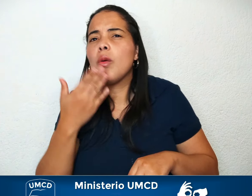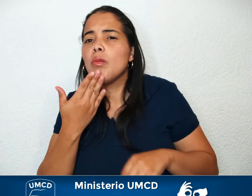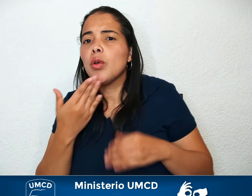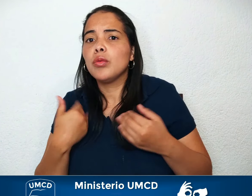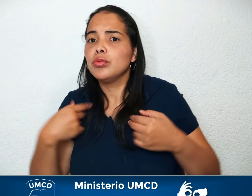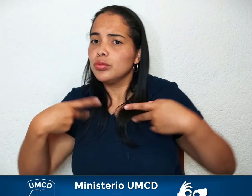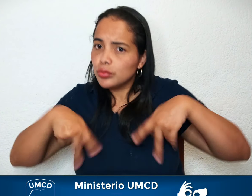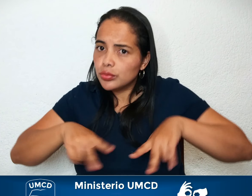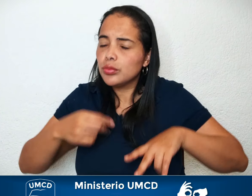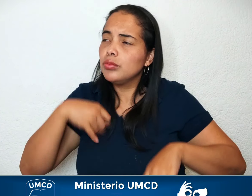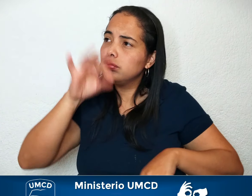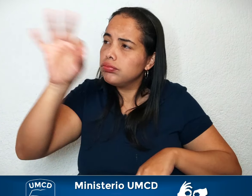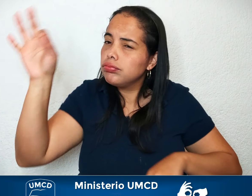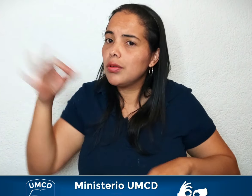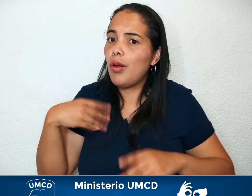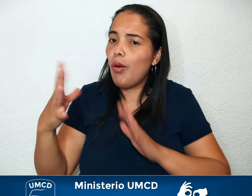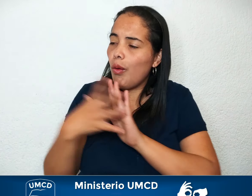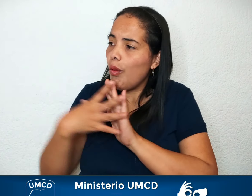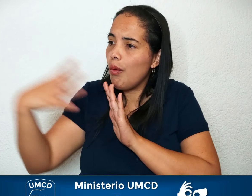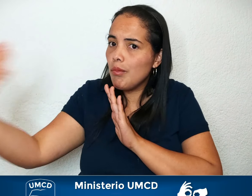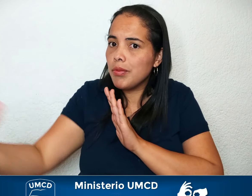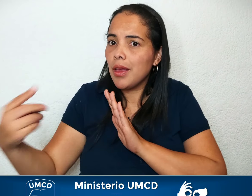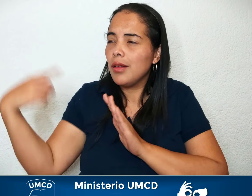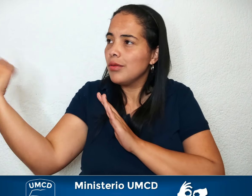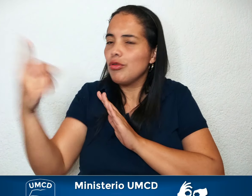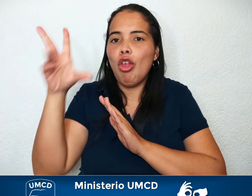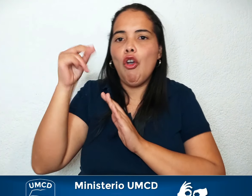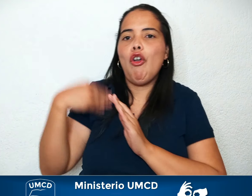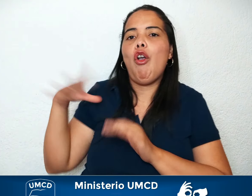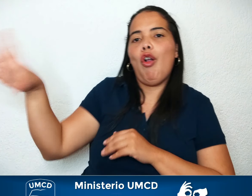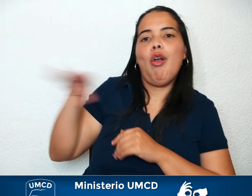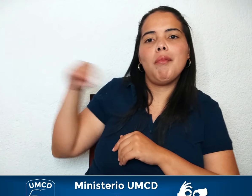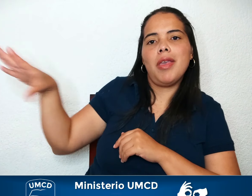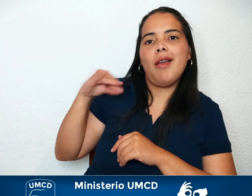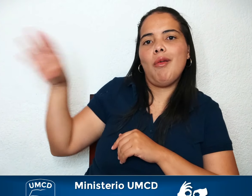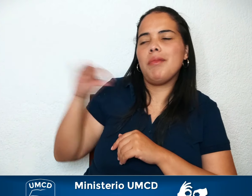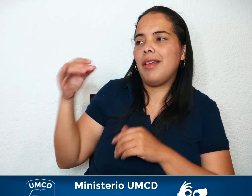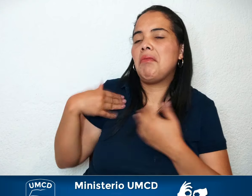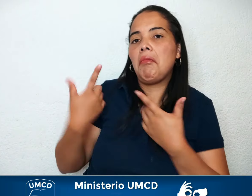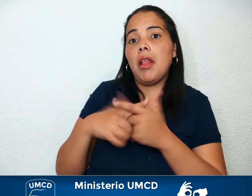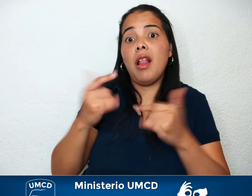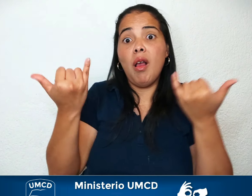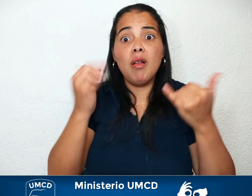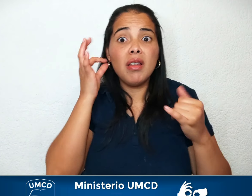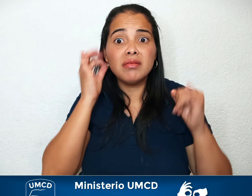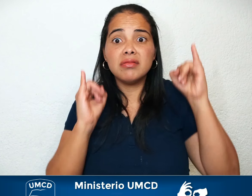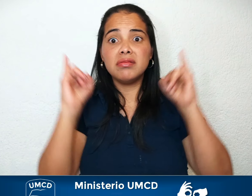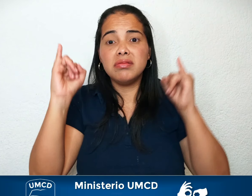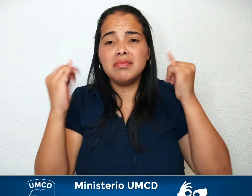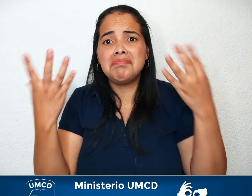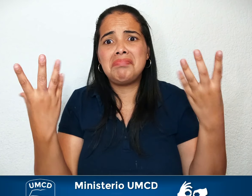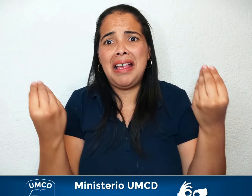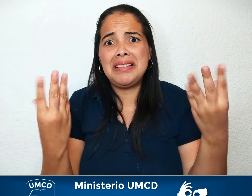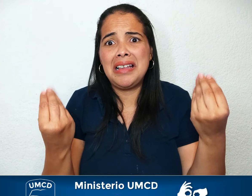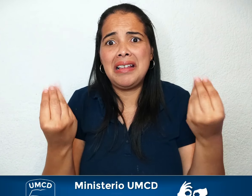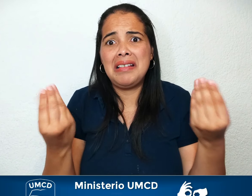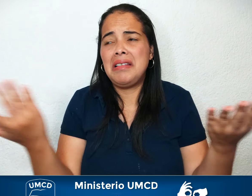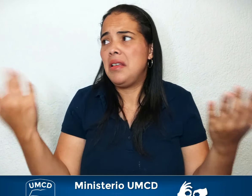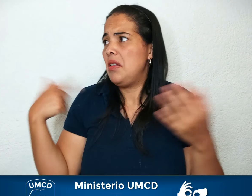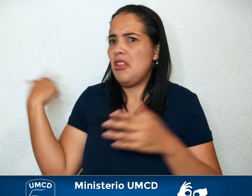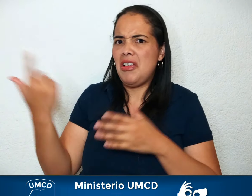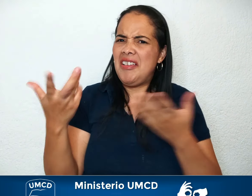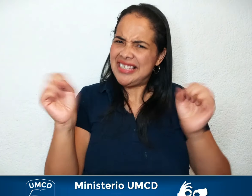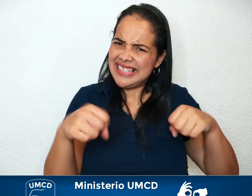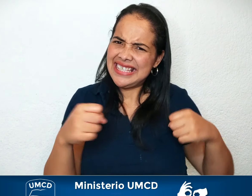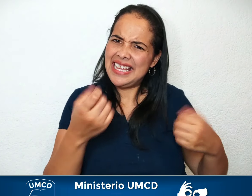manera como enseñamos desde la juventud estos comportamientos. Las jóvenes están enfrentando una